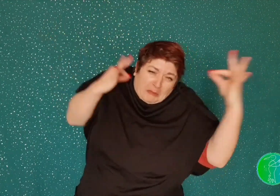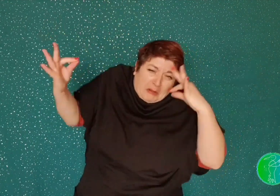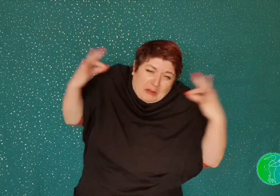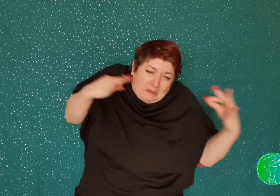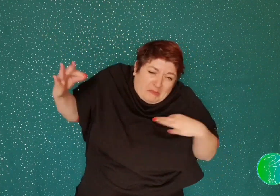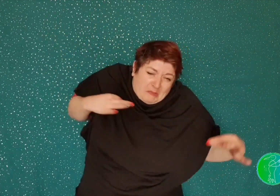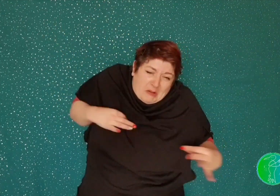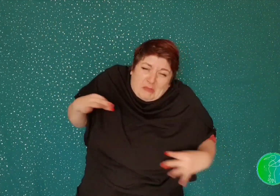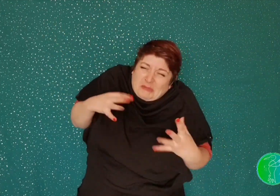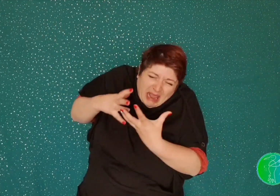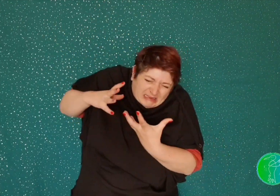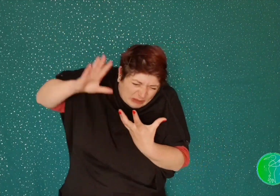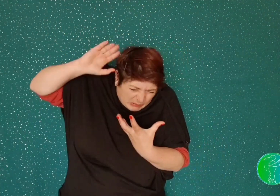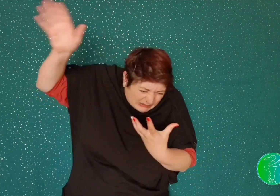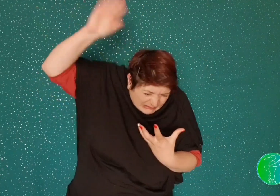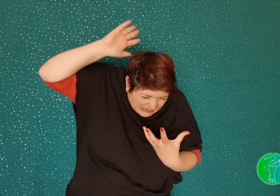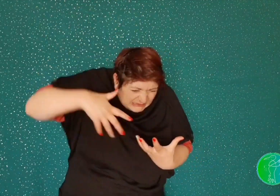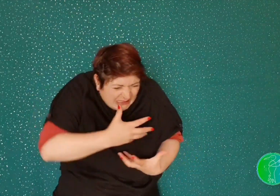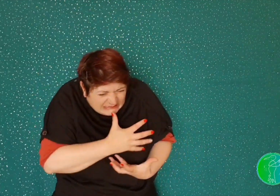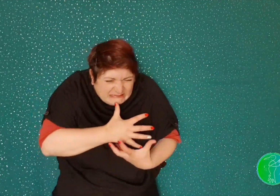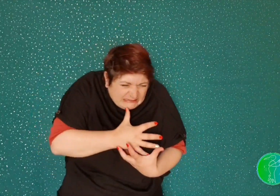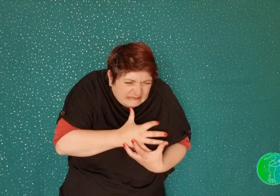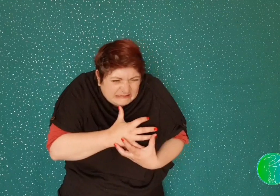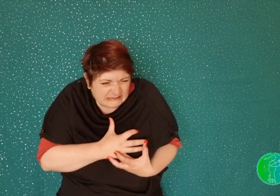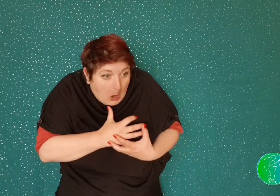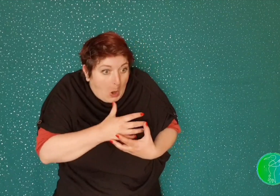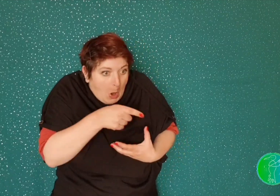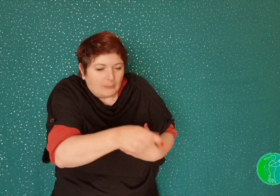mais fut piquée plus d'une fois.